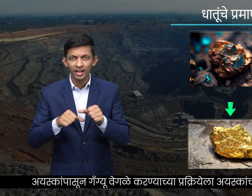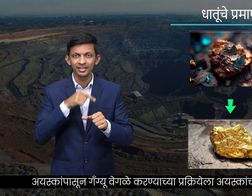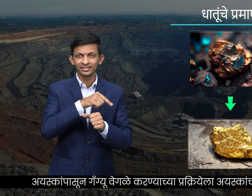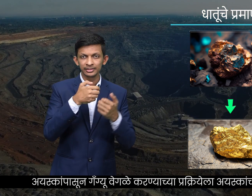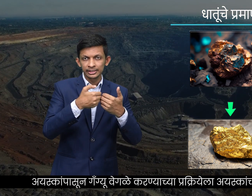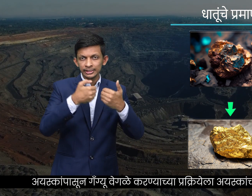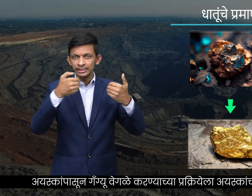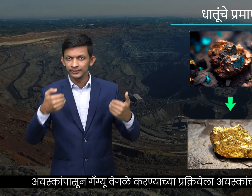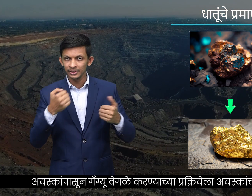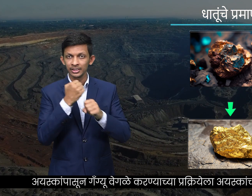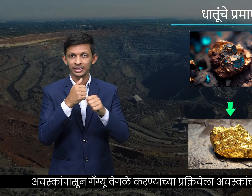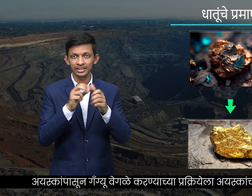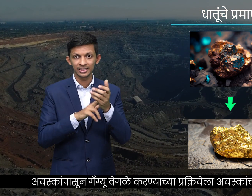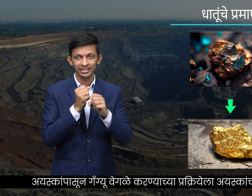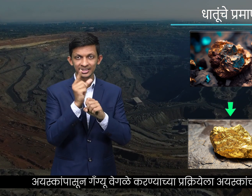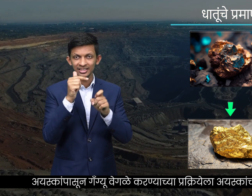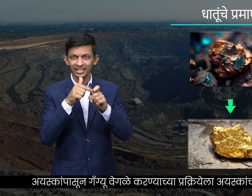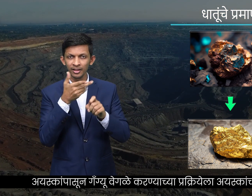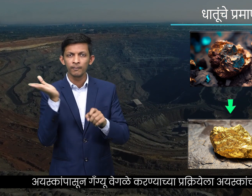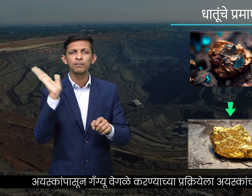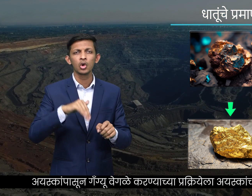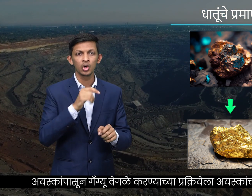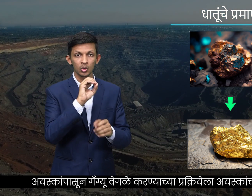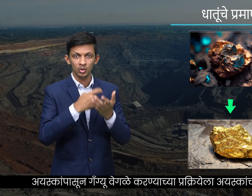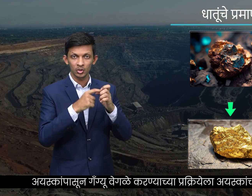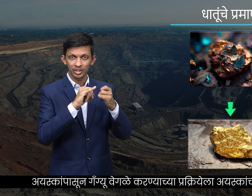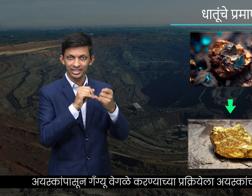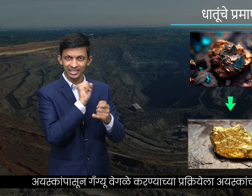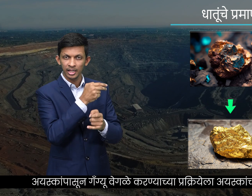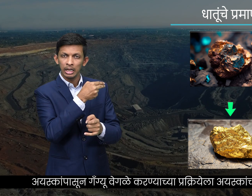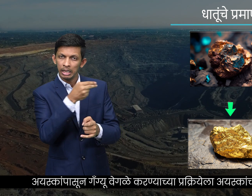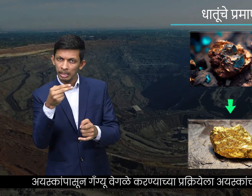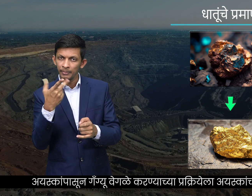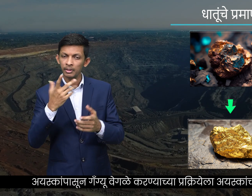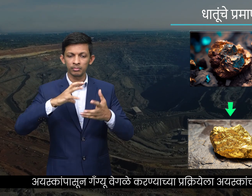अयस्कांपासून गँग्यू वेगळे करण्याच्या प्रक्रियेला अयस्कांची एकाग्रता म्हणतात.